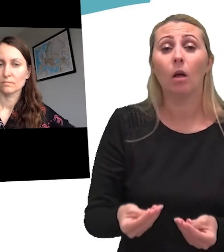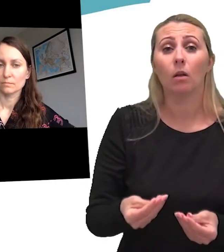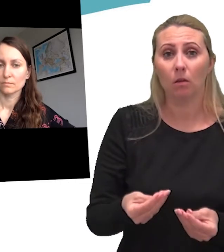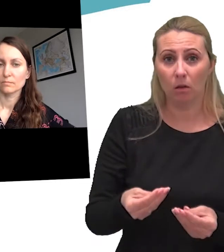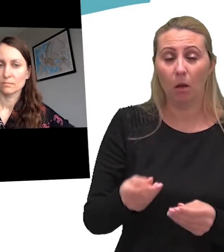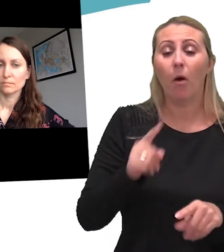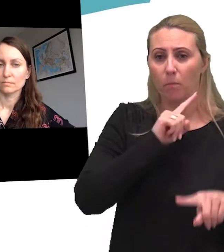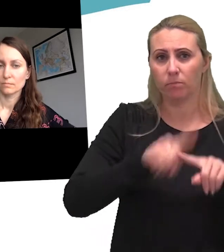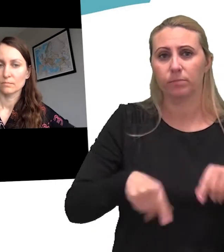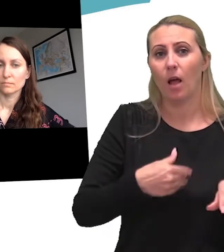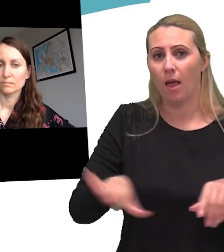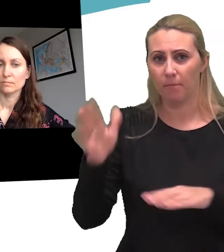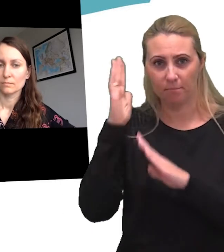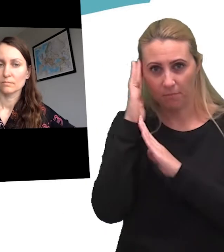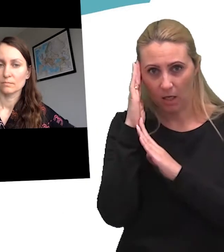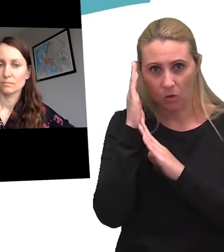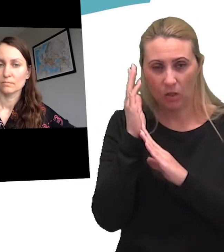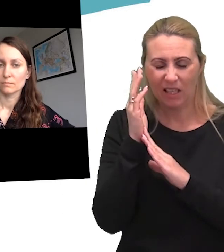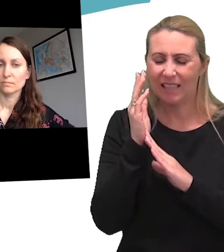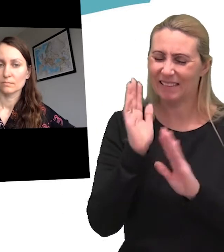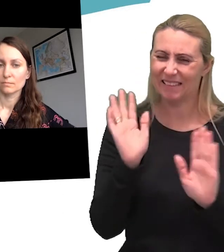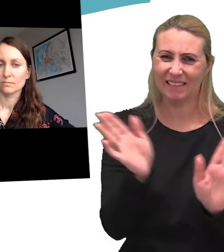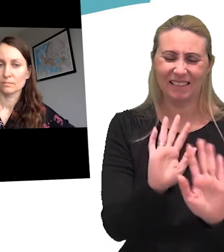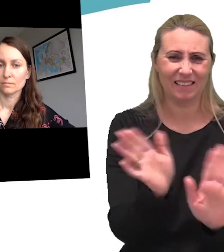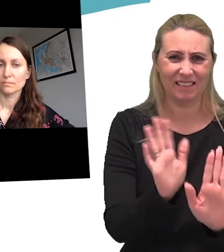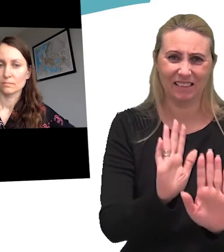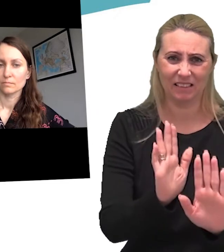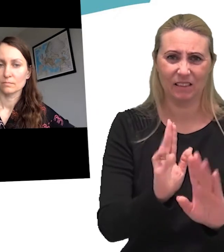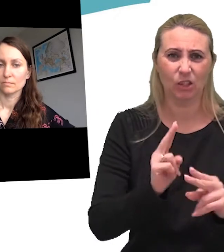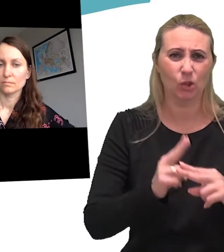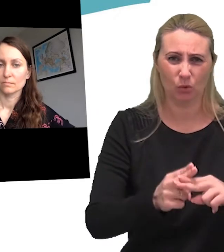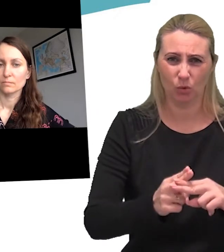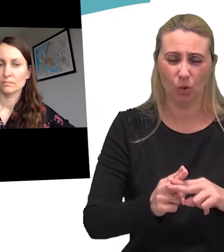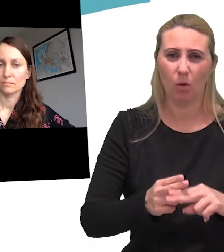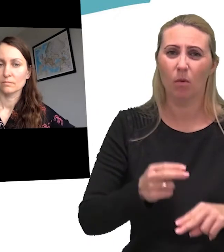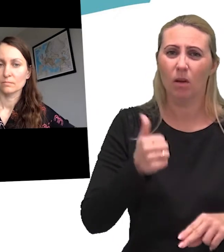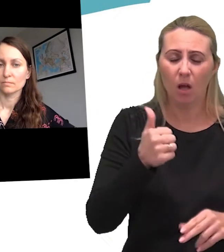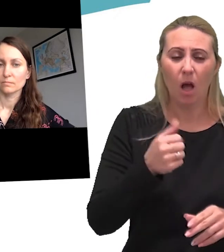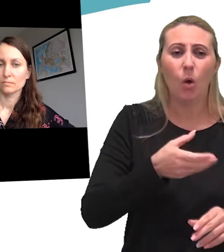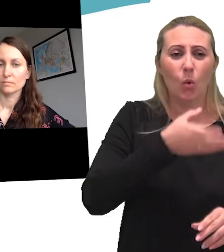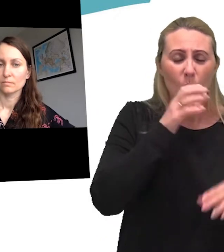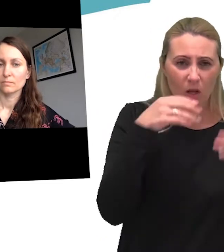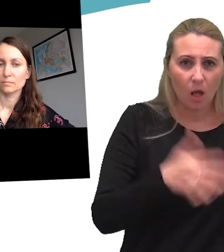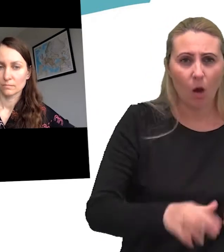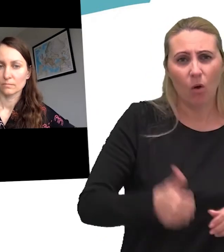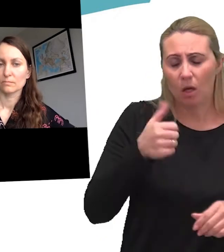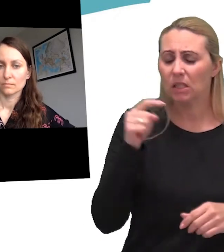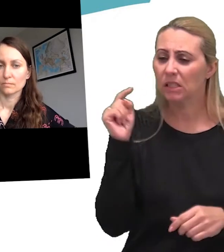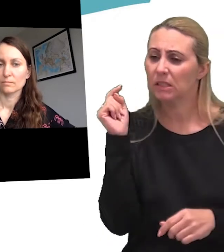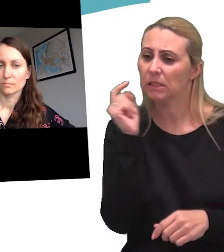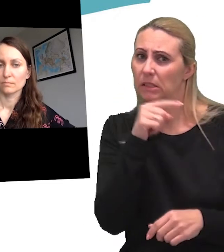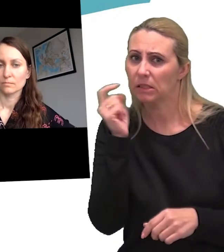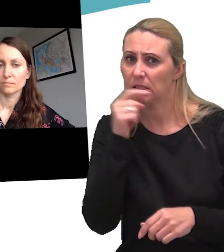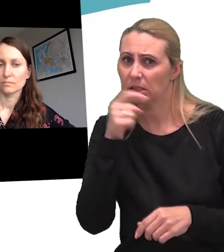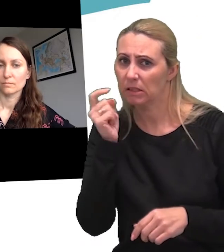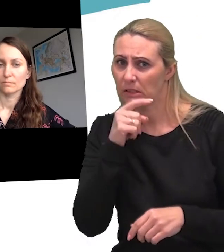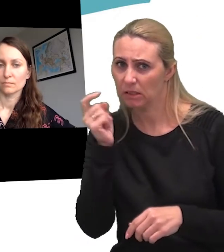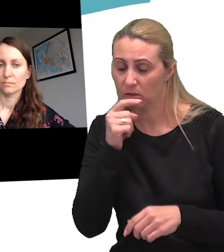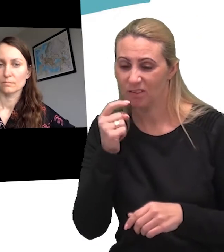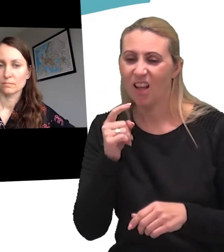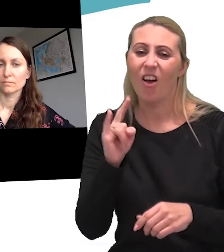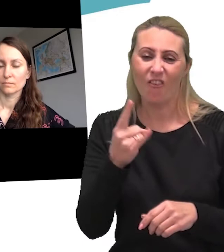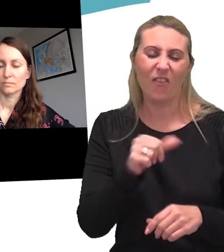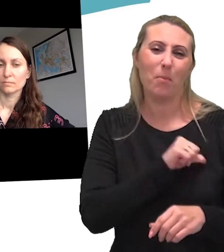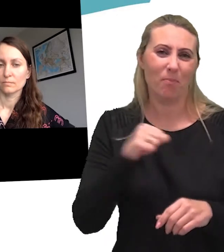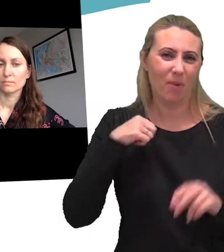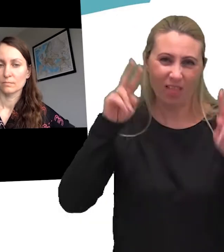eina iškart miegoti. Tai ne, reikia po tokių dalykų būtinai išsivalyti dantis. Tiksliau, toks vaikas pats